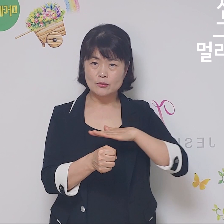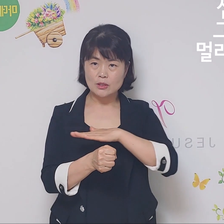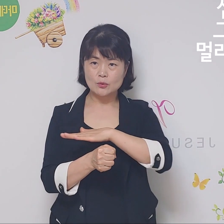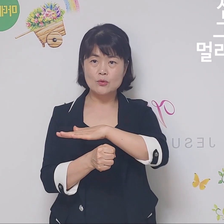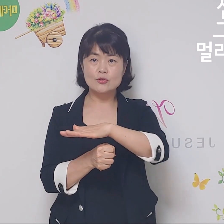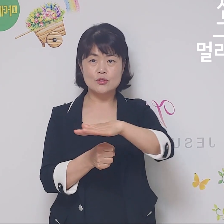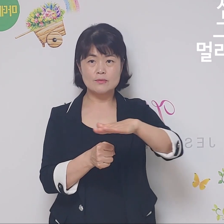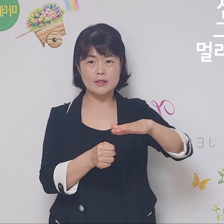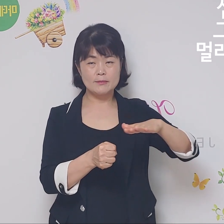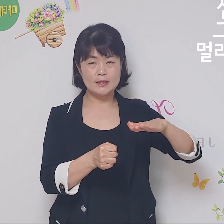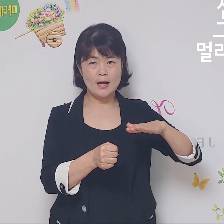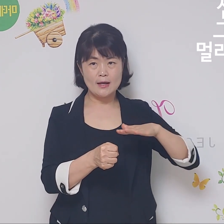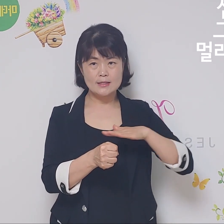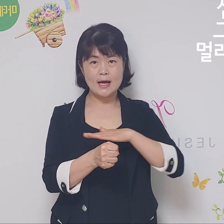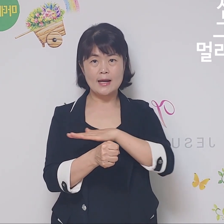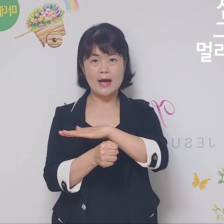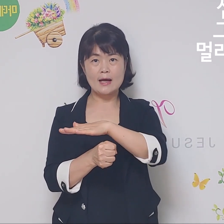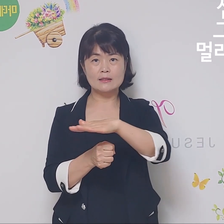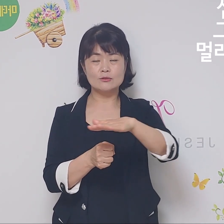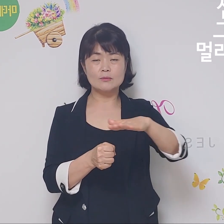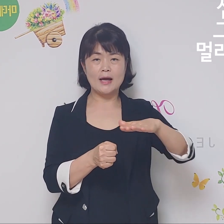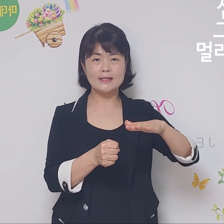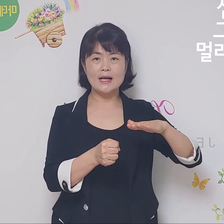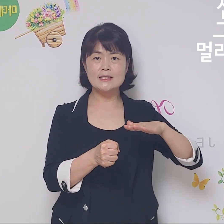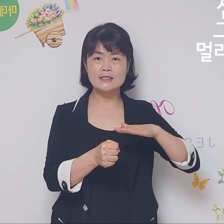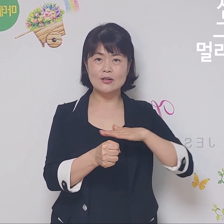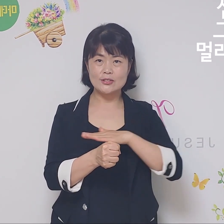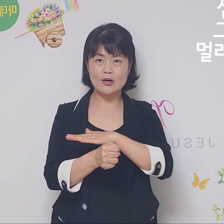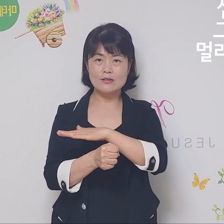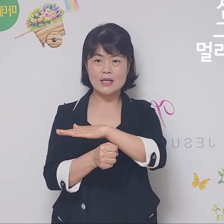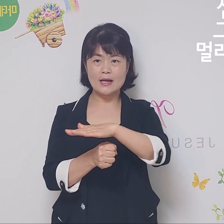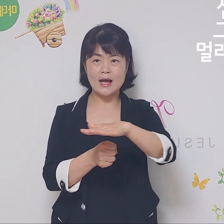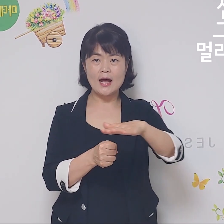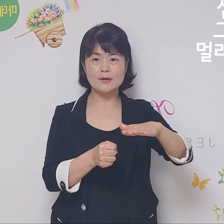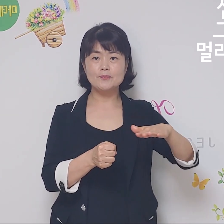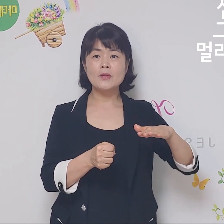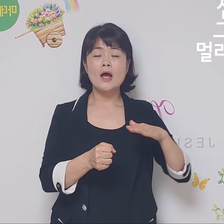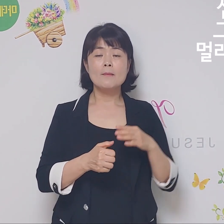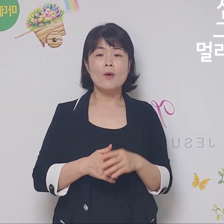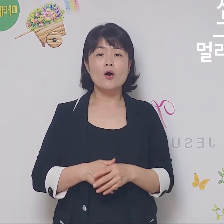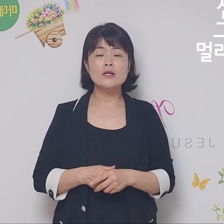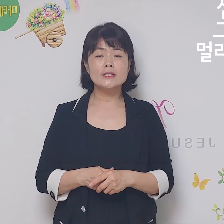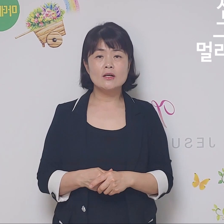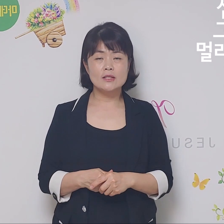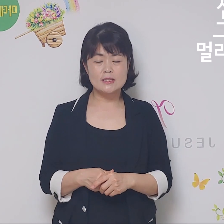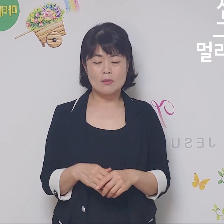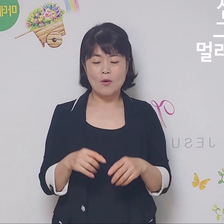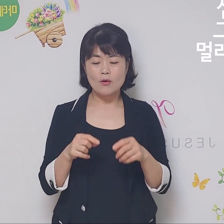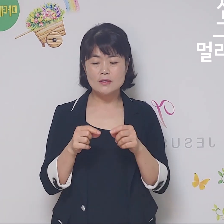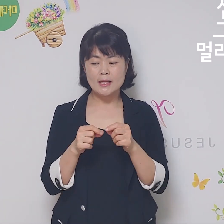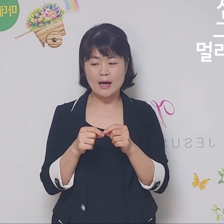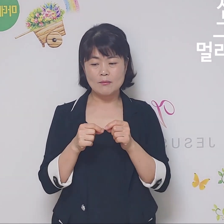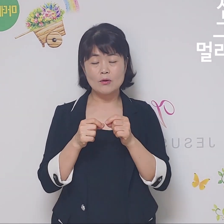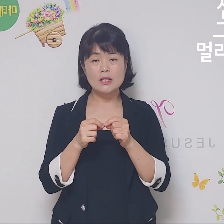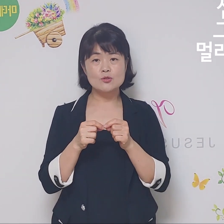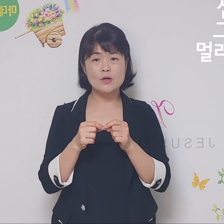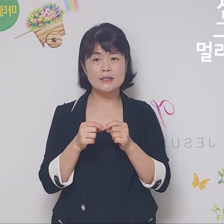이렇게 돌려주시면 됩니다. 사랑, 우리 많이 하시는 거죠. 사랑. 멀리 떠나서 멀다